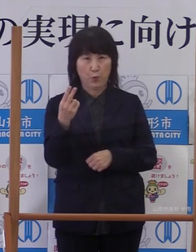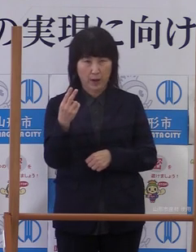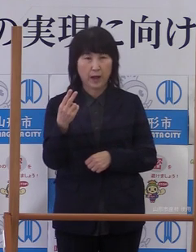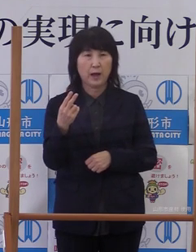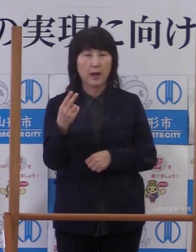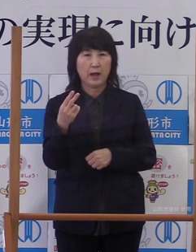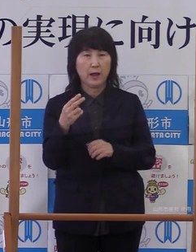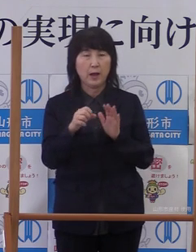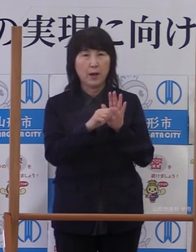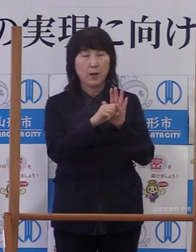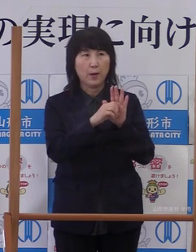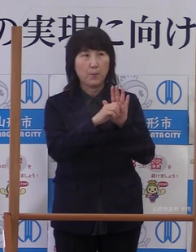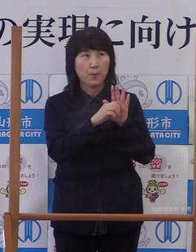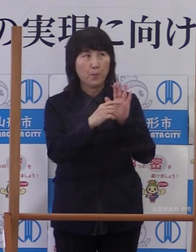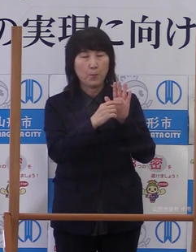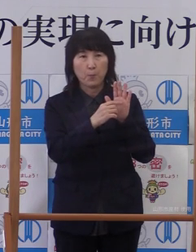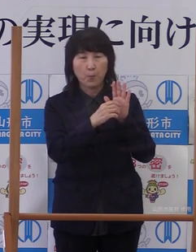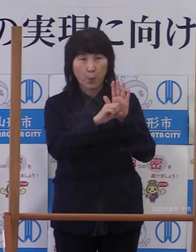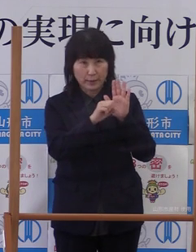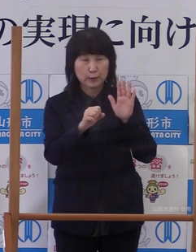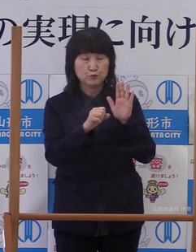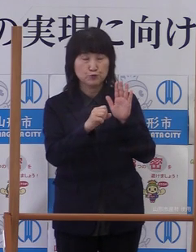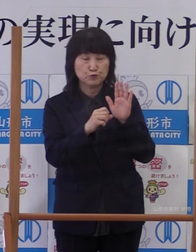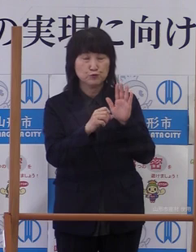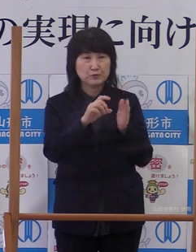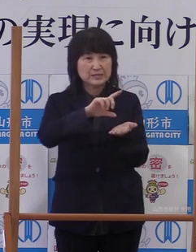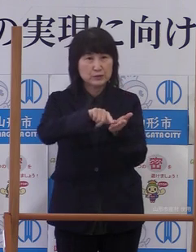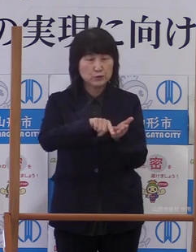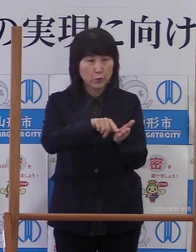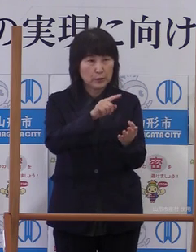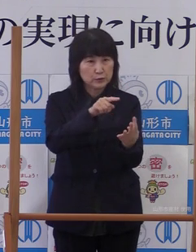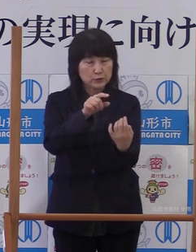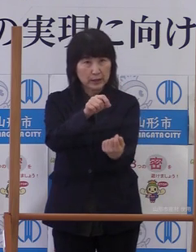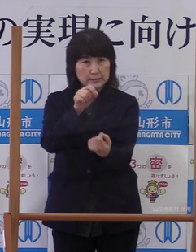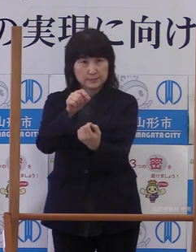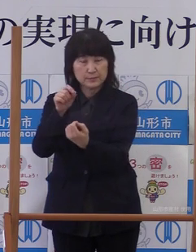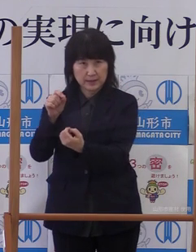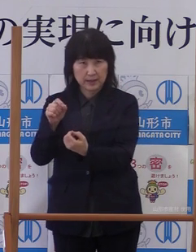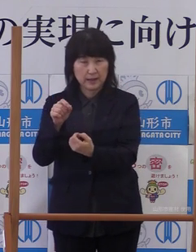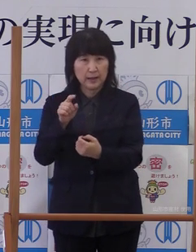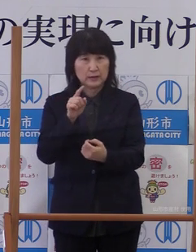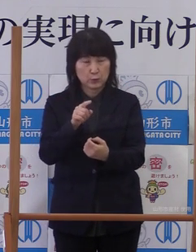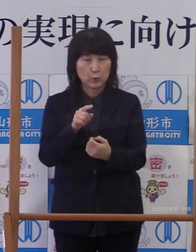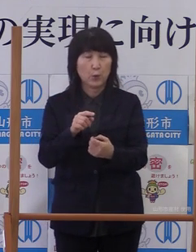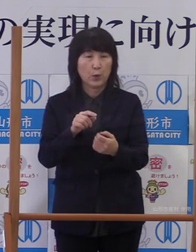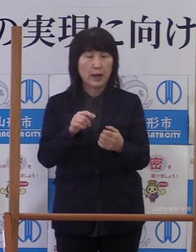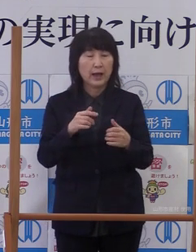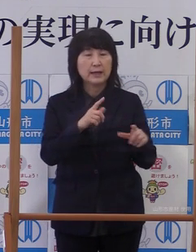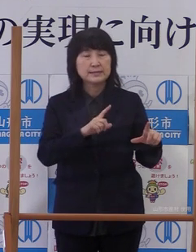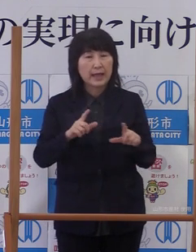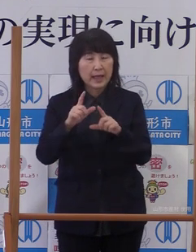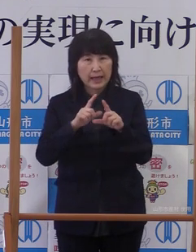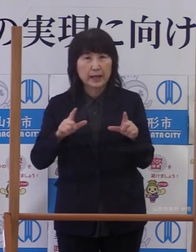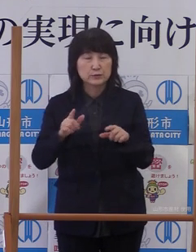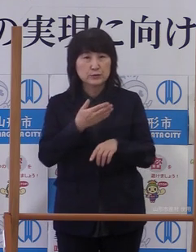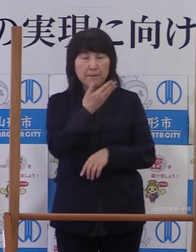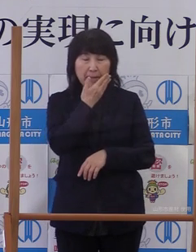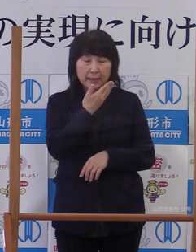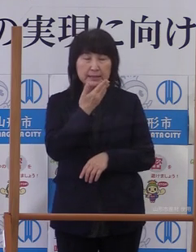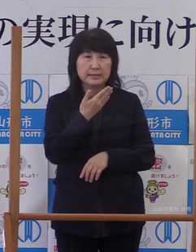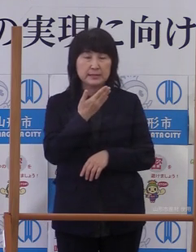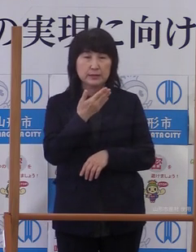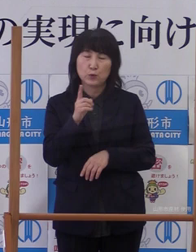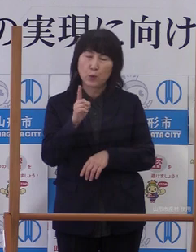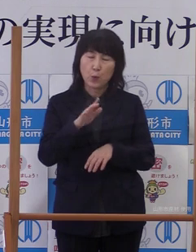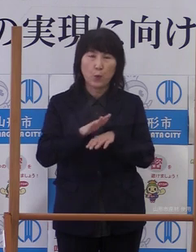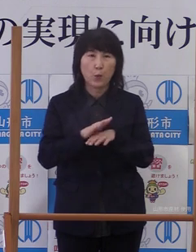モデル地区をいくつか選定しまして、そこにおいてこの生活の足をいかにしてこれから確